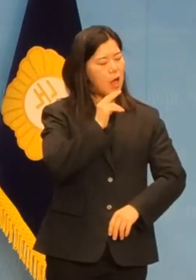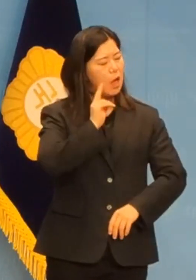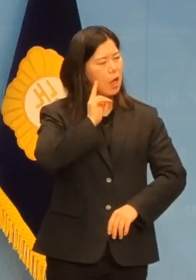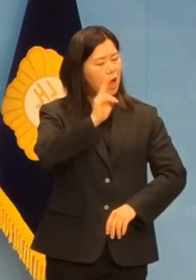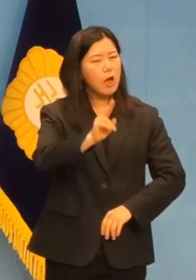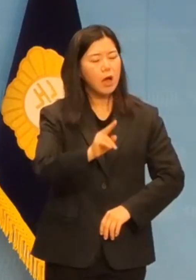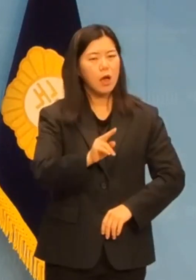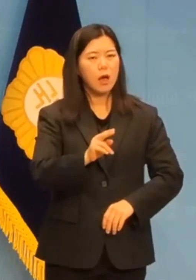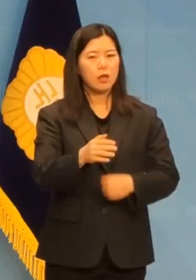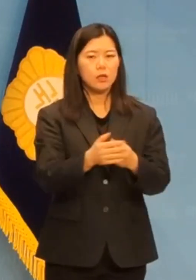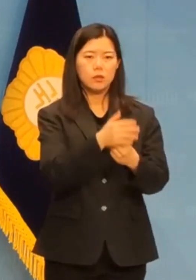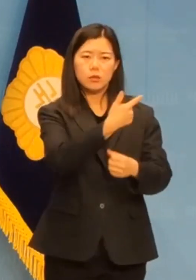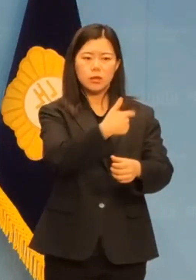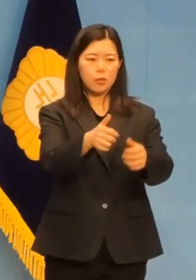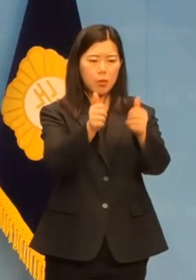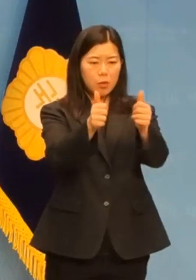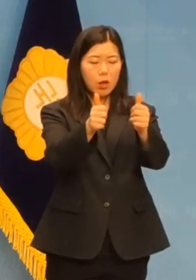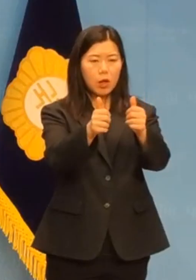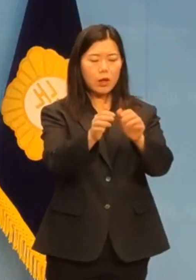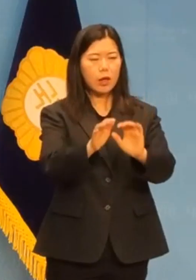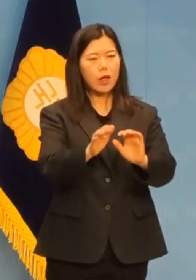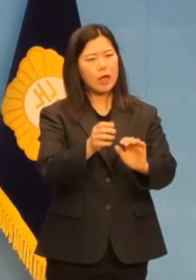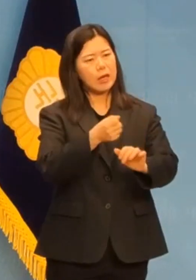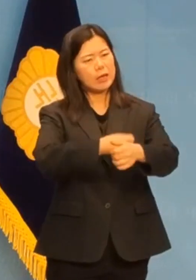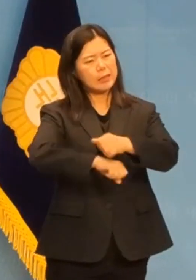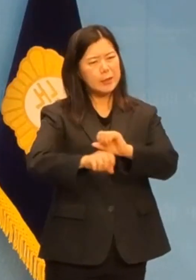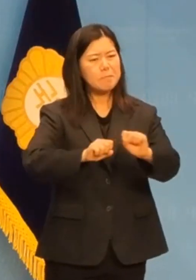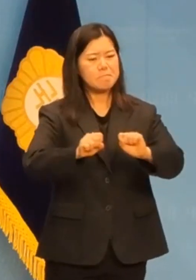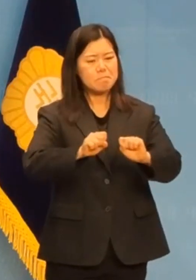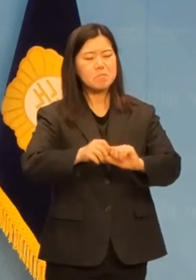심각했으면 대법원까지 나섰겠습니까?